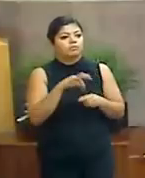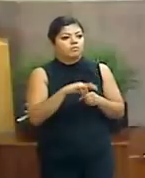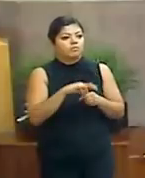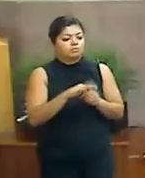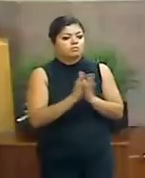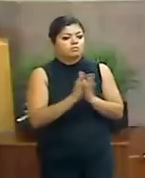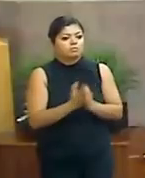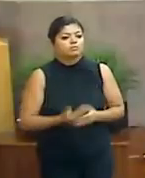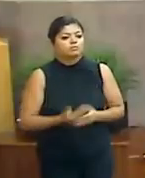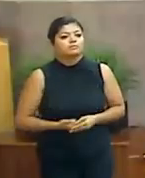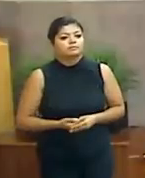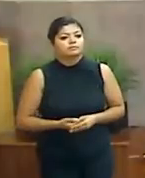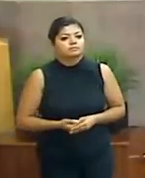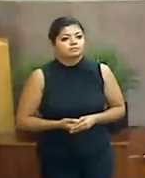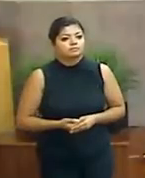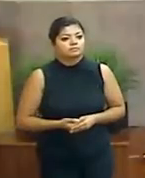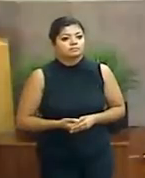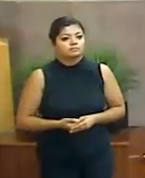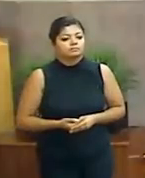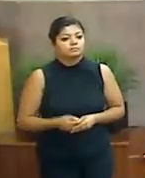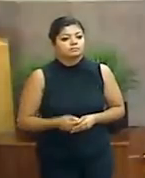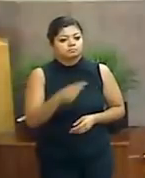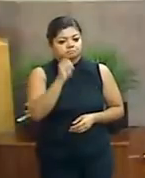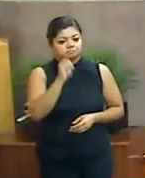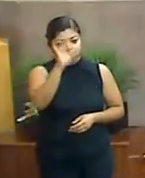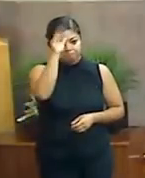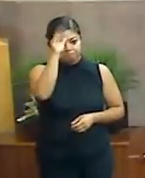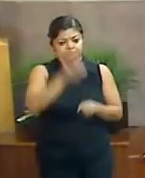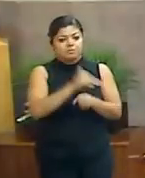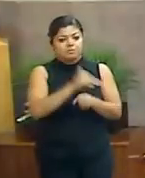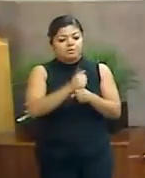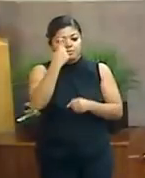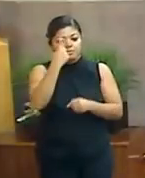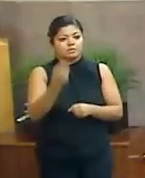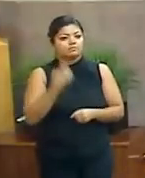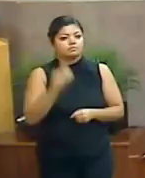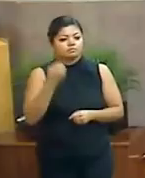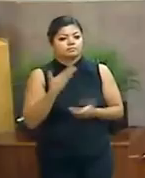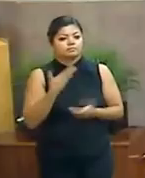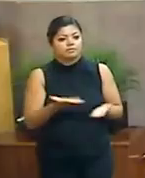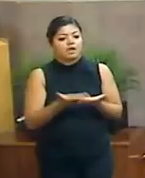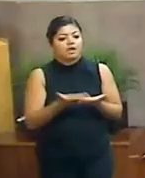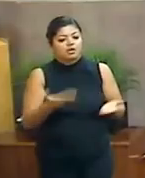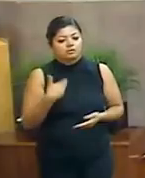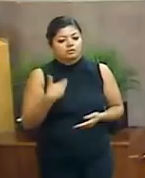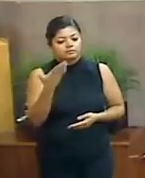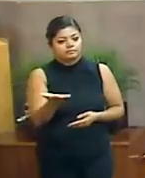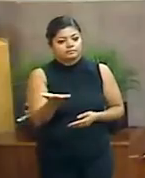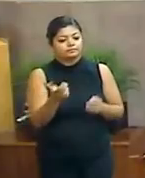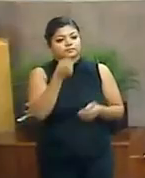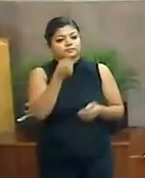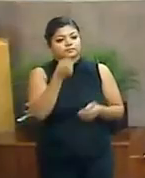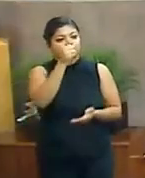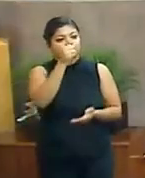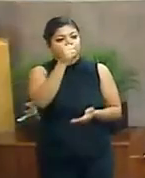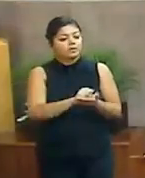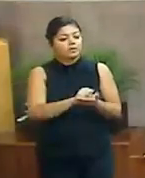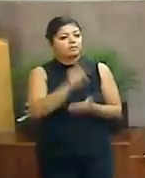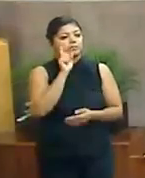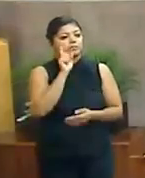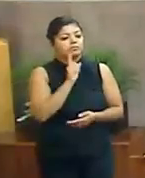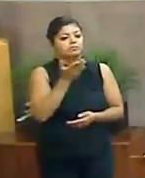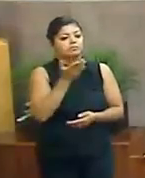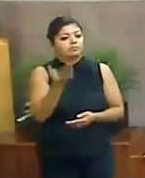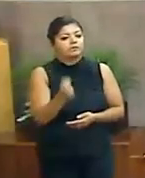económica se aprobó la orden de asuntos para esta sesión pública ahora solicita atentamente a la secretaria de estudio cuenta